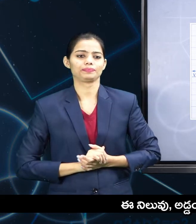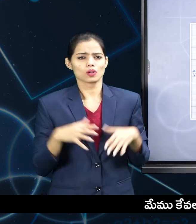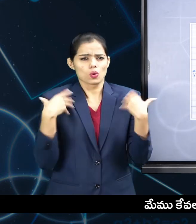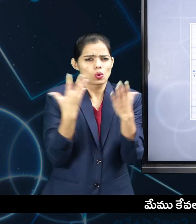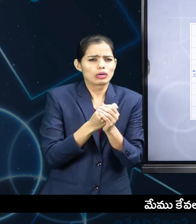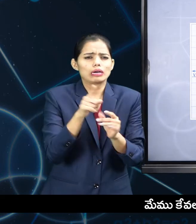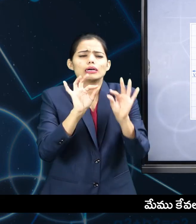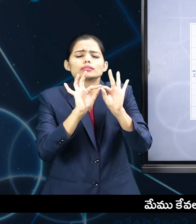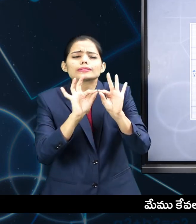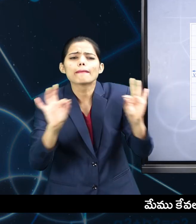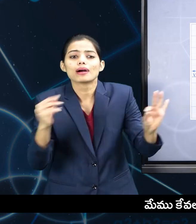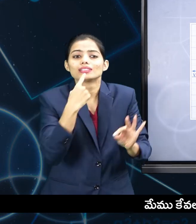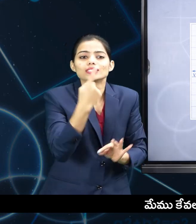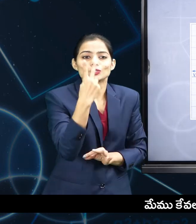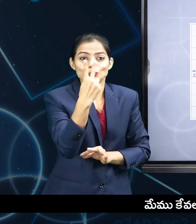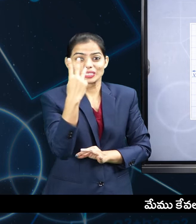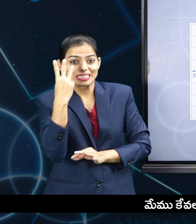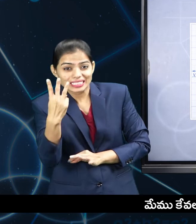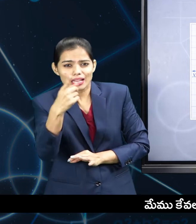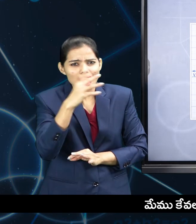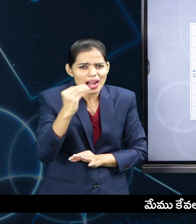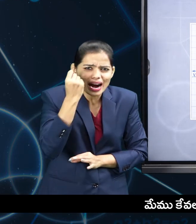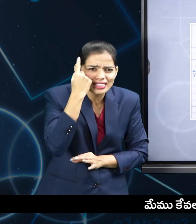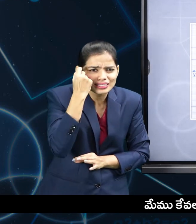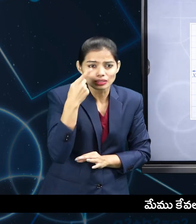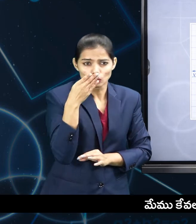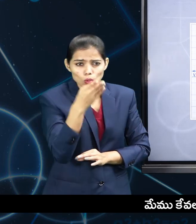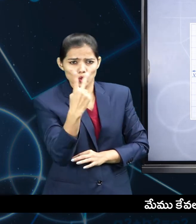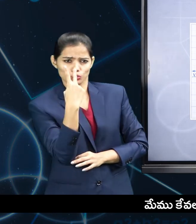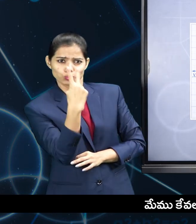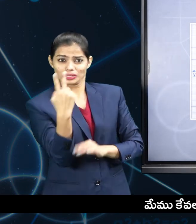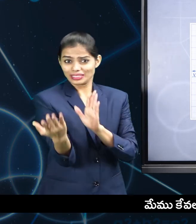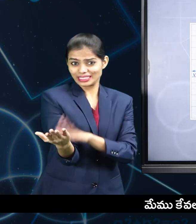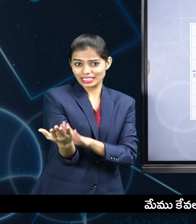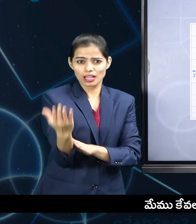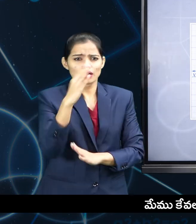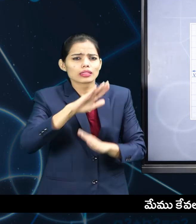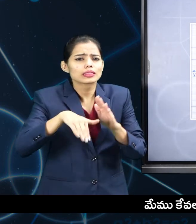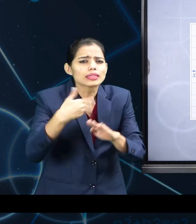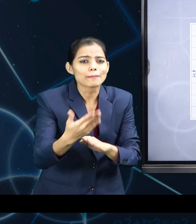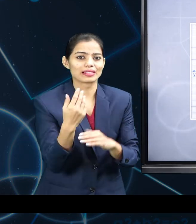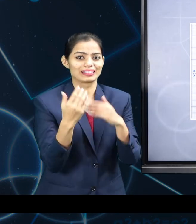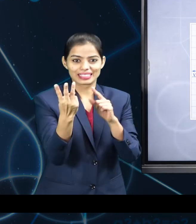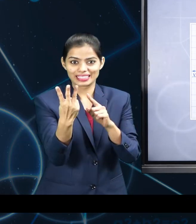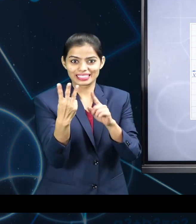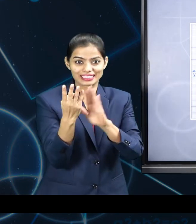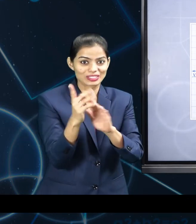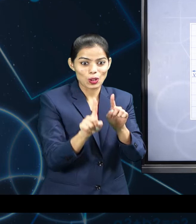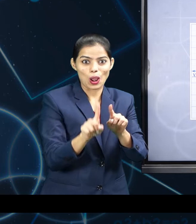మనం కేవలం 2, 3 అని చెప్తాము మరియు దీన్ని 2 కుడివైపున మరియు 3 పైకి